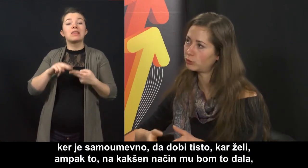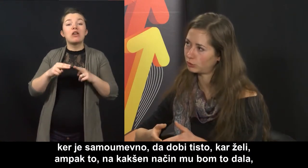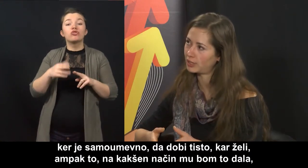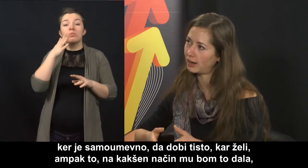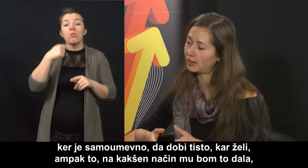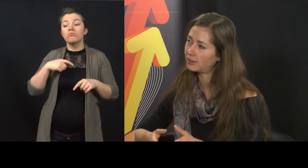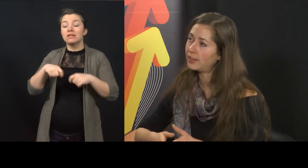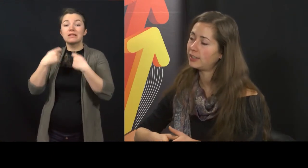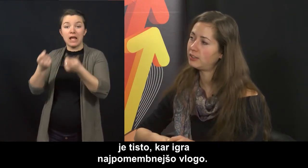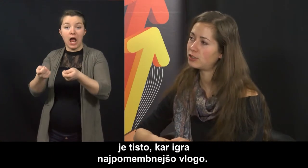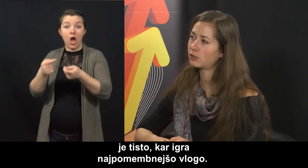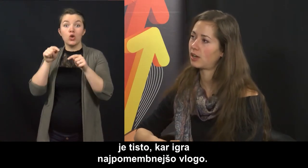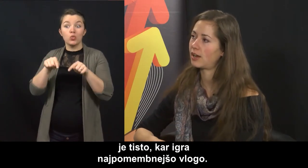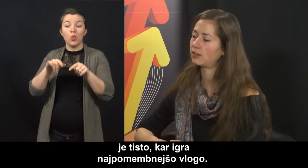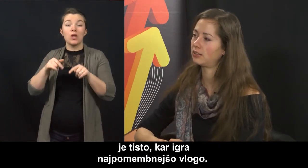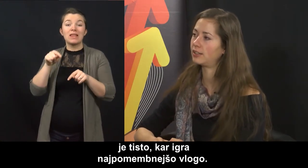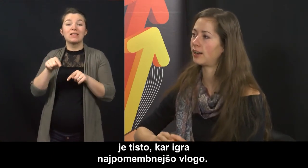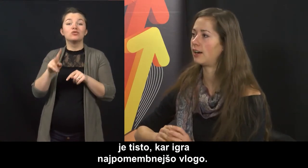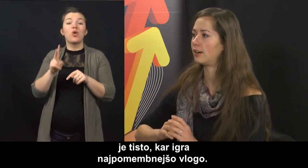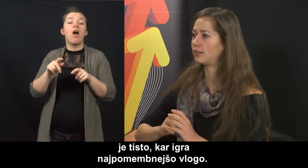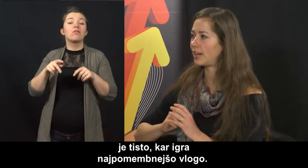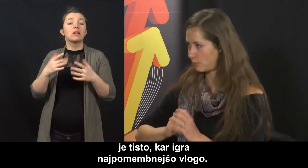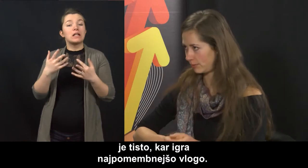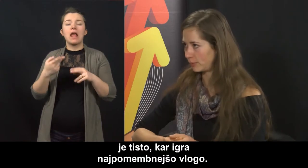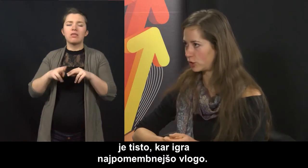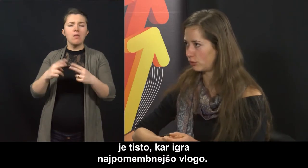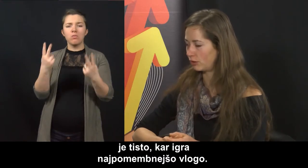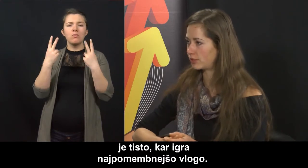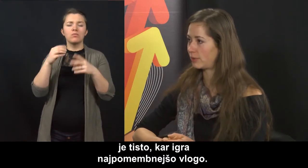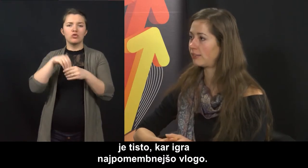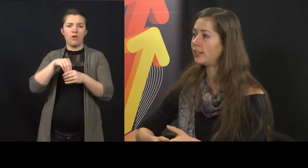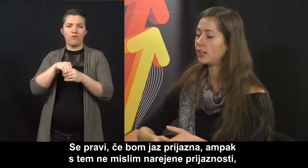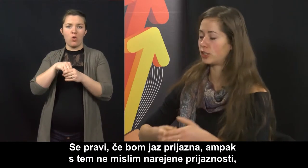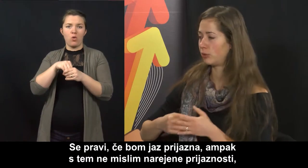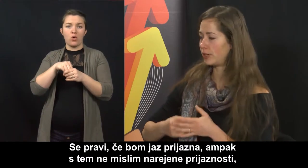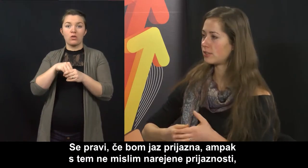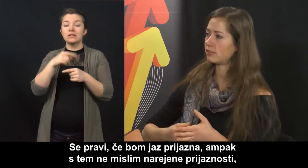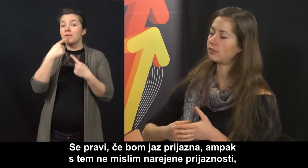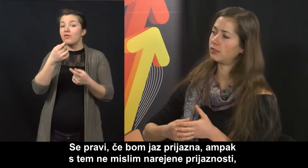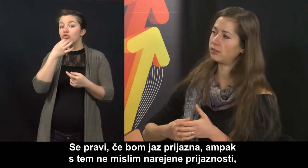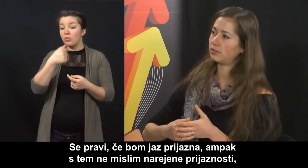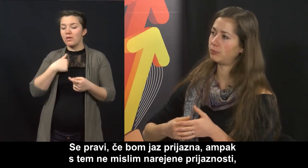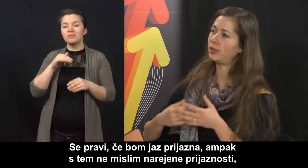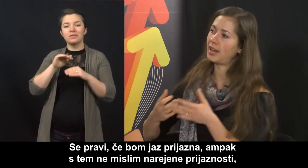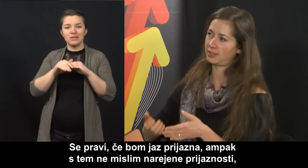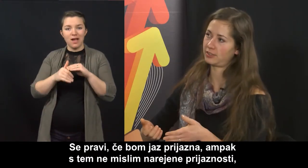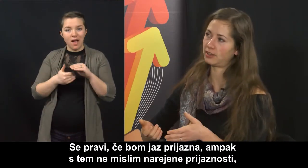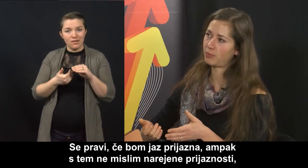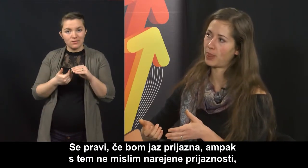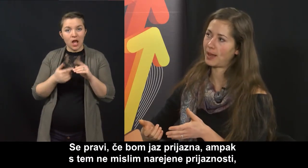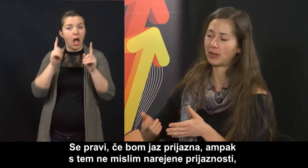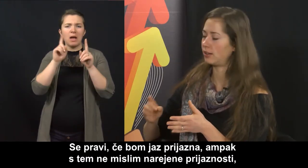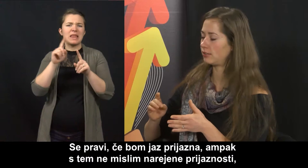bom to dala, je tisto, kar igra najpomembnejšo vlogo. Se pravi, če bom jaz